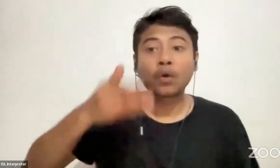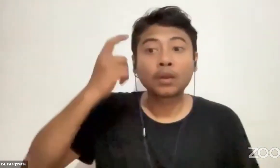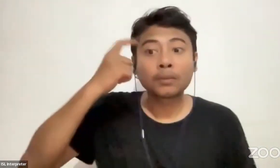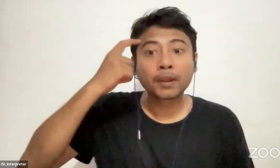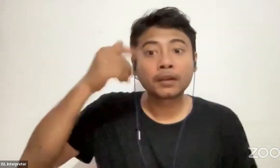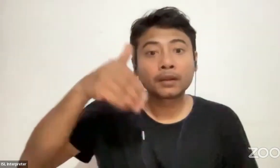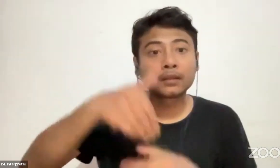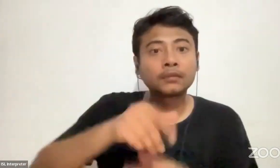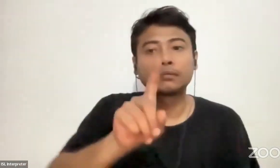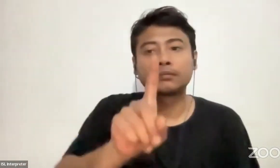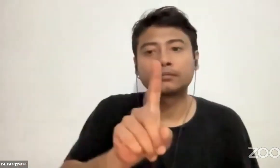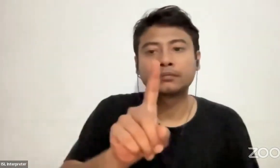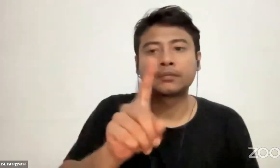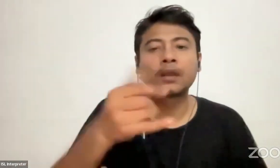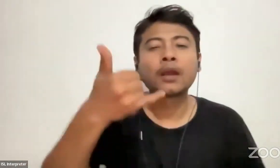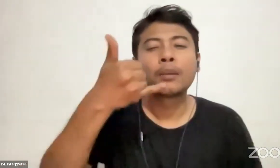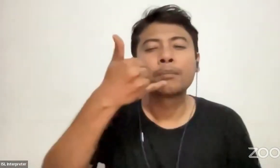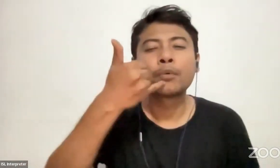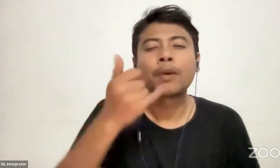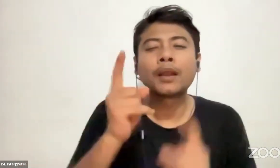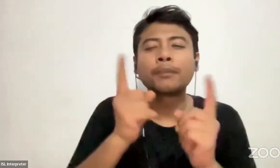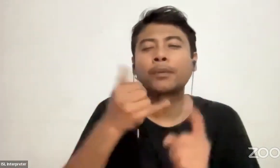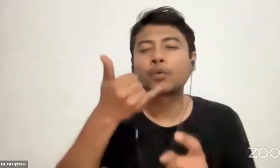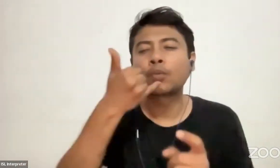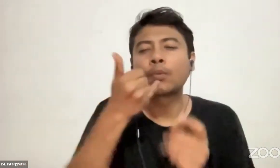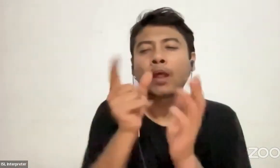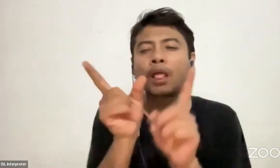मुझे, मेरा फोन शायद चार्ज नहीं हो रहा है।